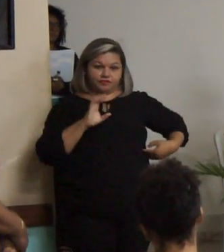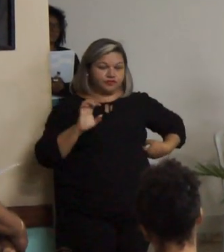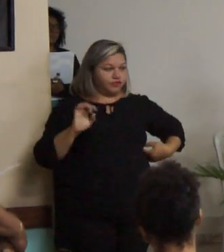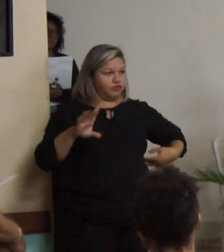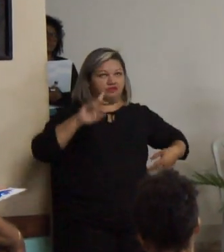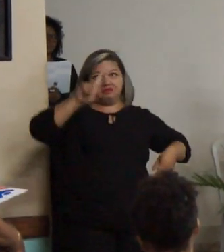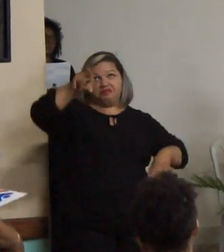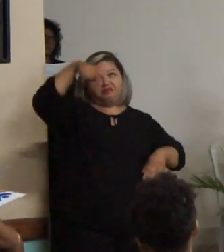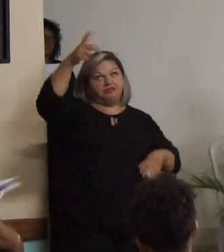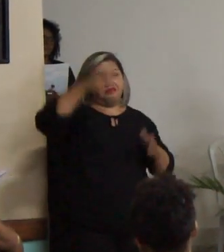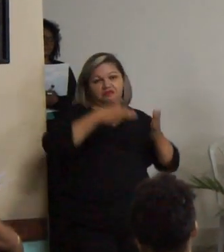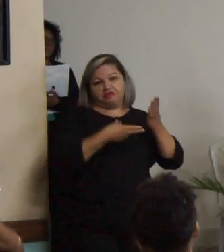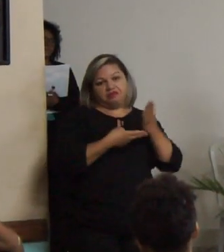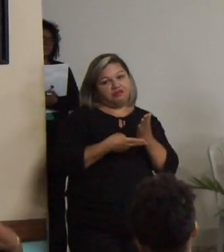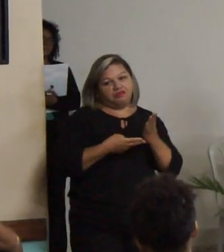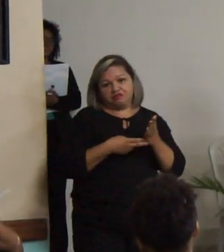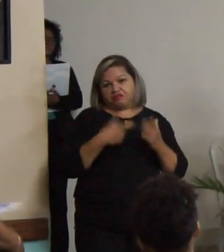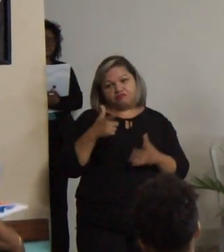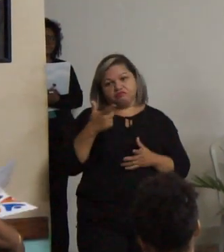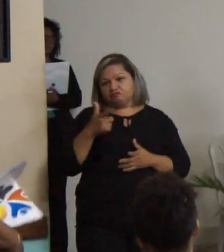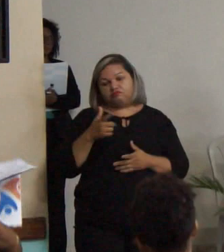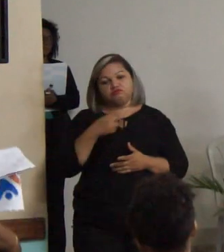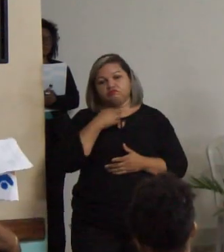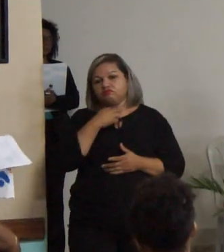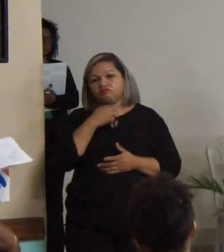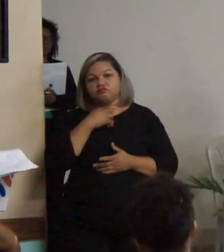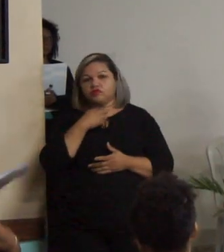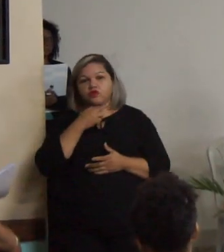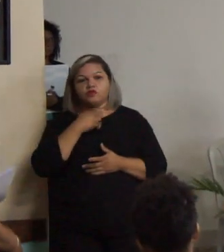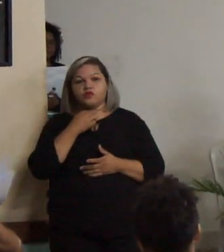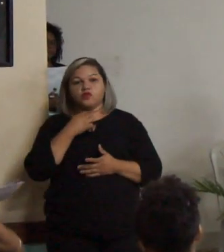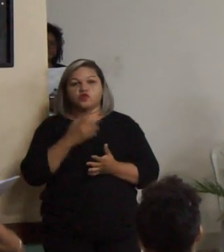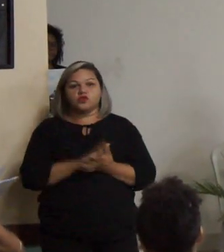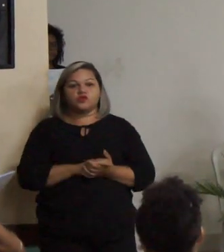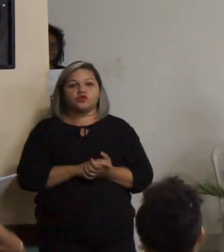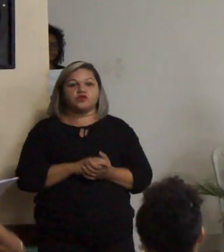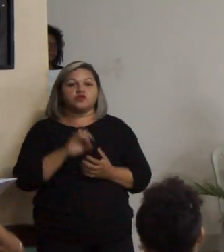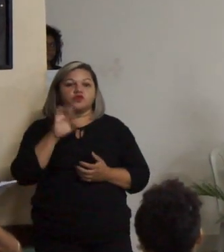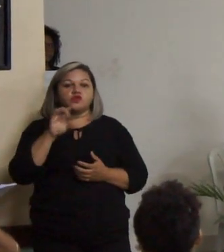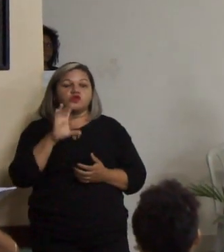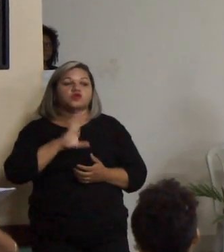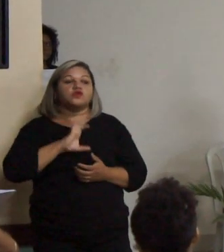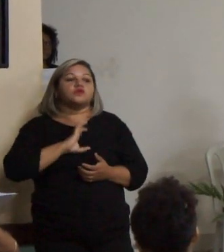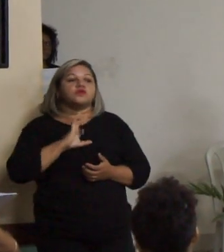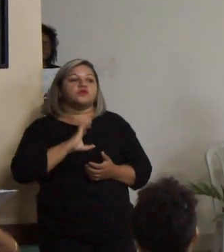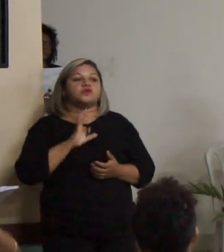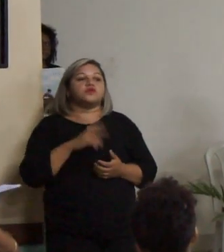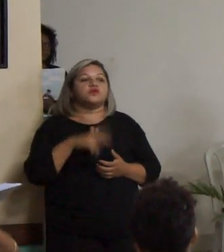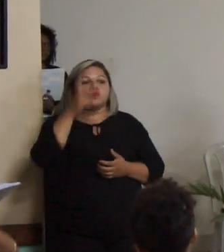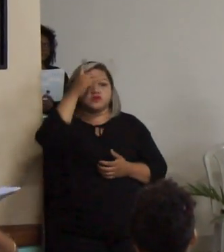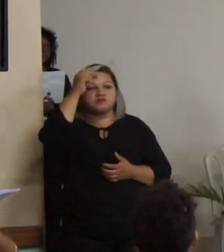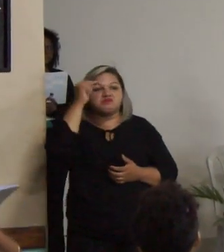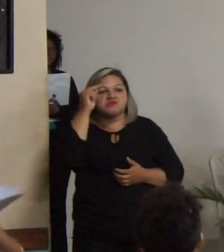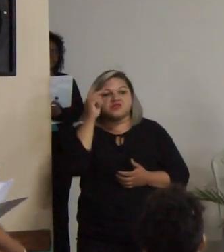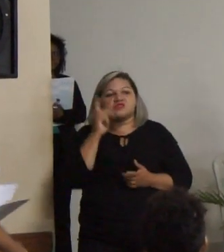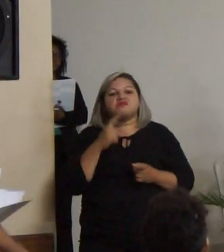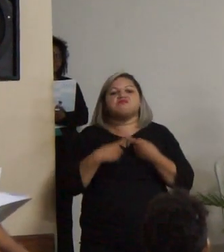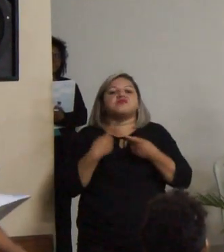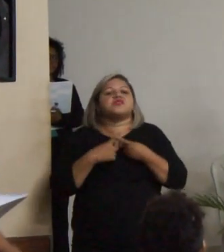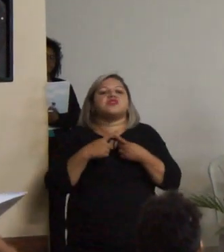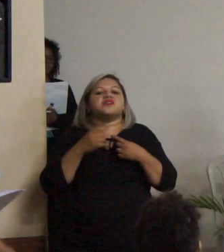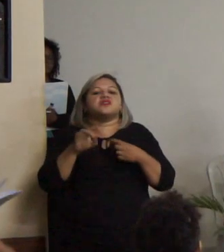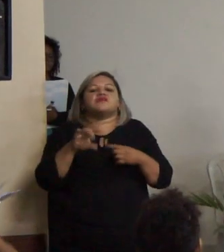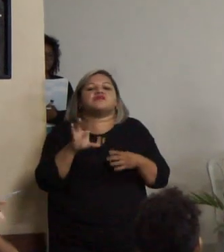pode comprar bem que íntimo, nenhuma outra cidade, nem Teresina, só Caxias. Prefeito, só porque Caxias, só porque